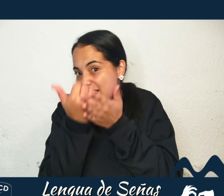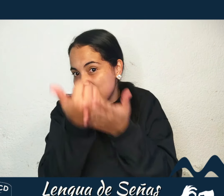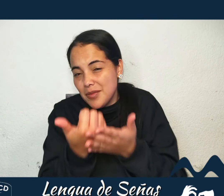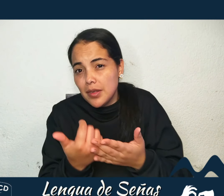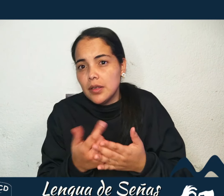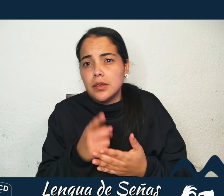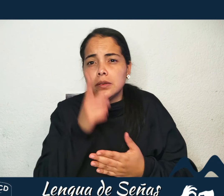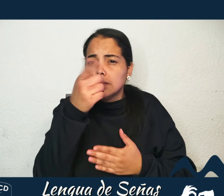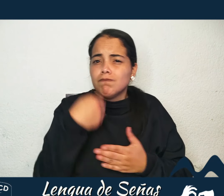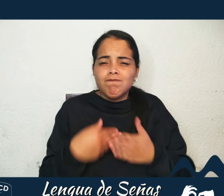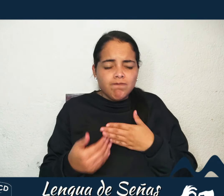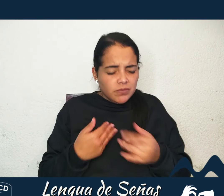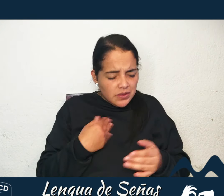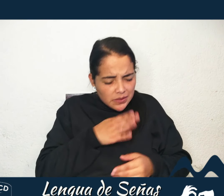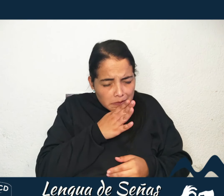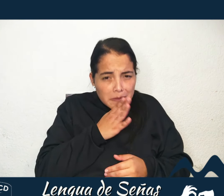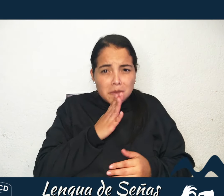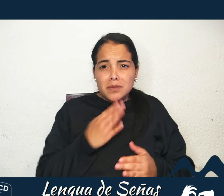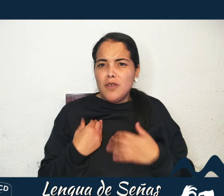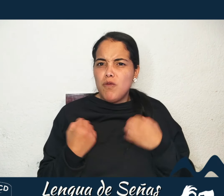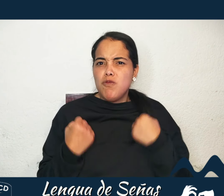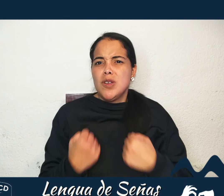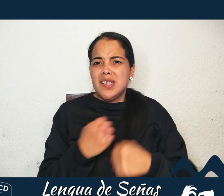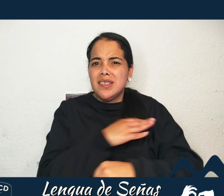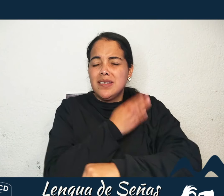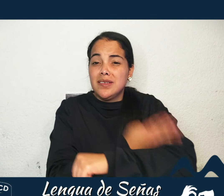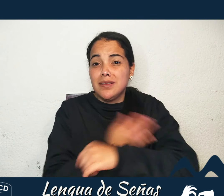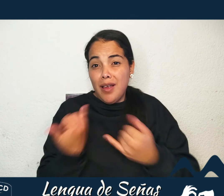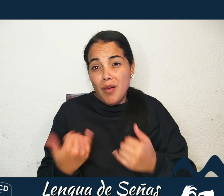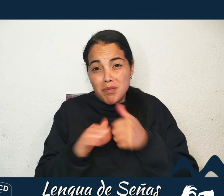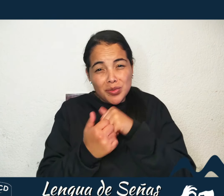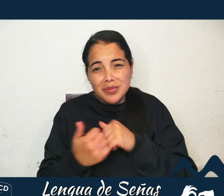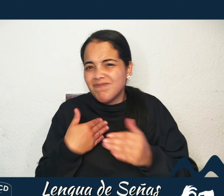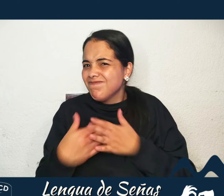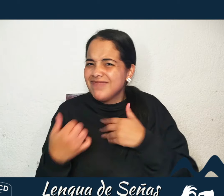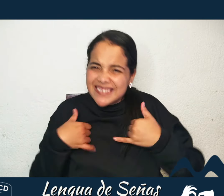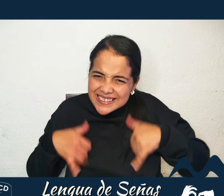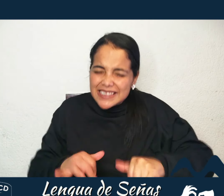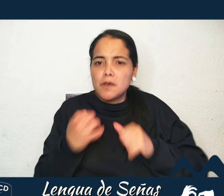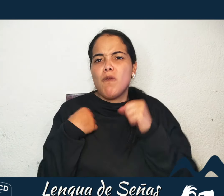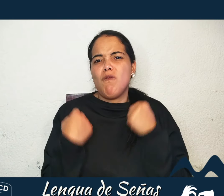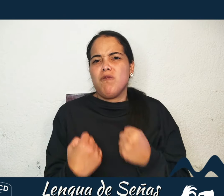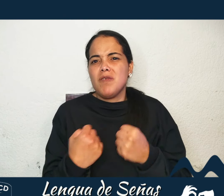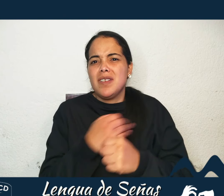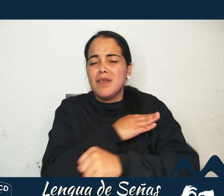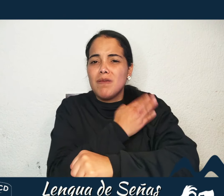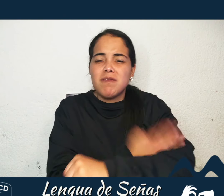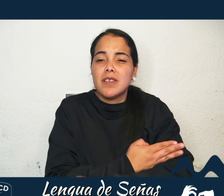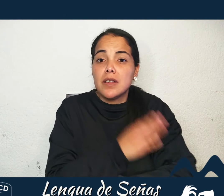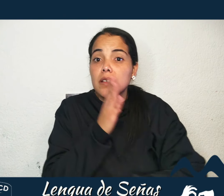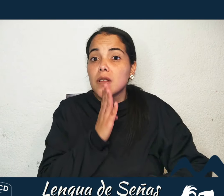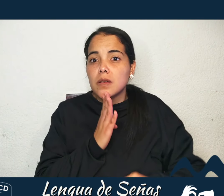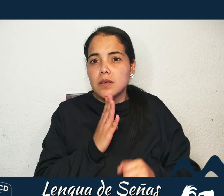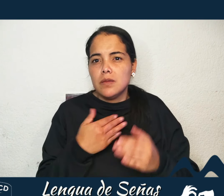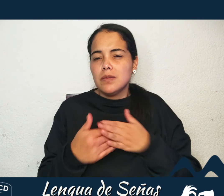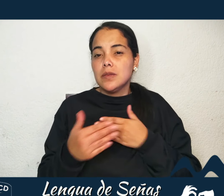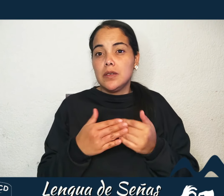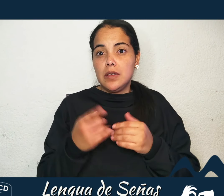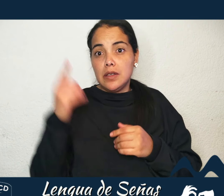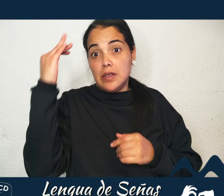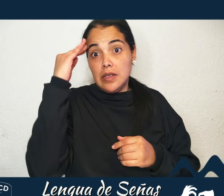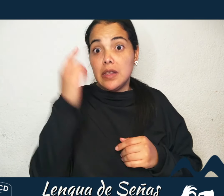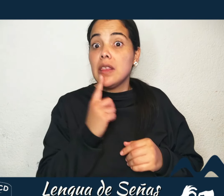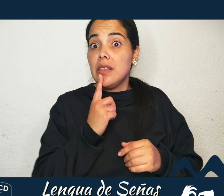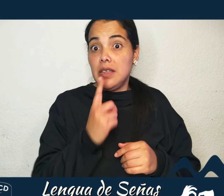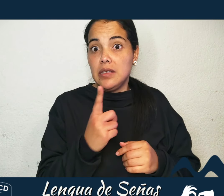ello, Dios le envía este instrumento de humildad. En otras palabras, le manda